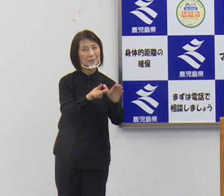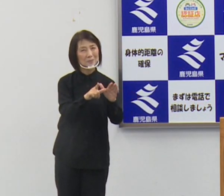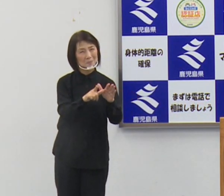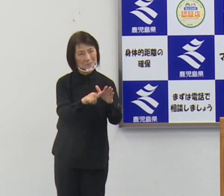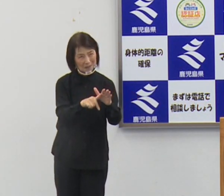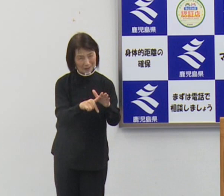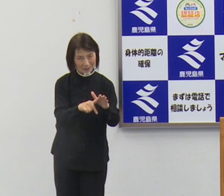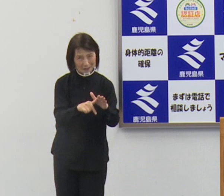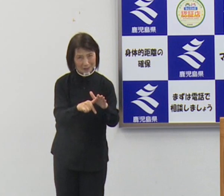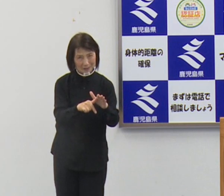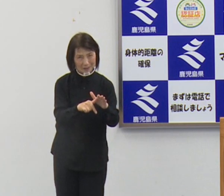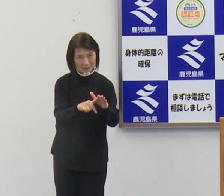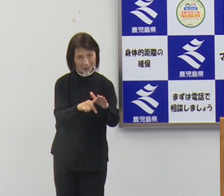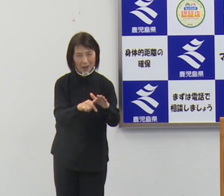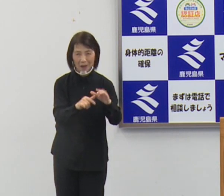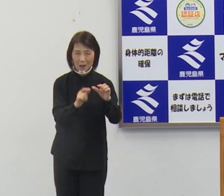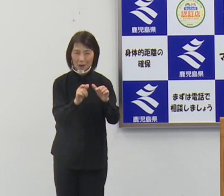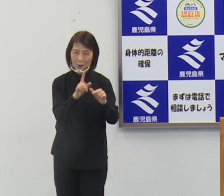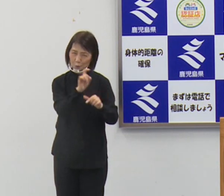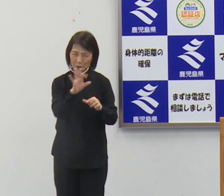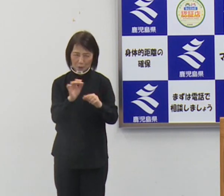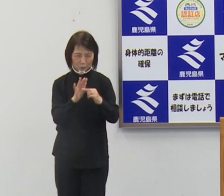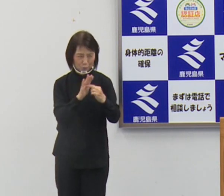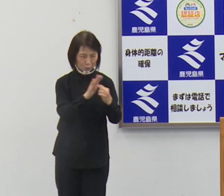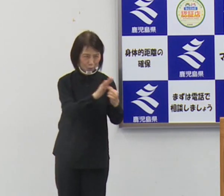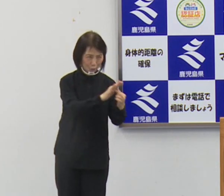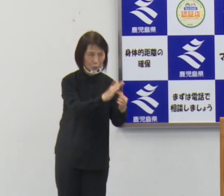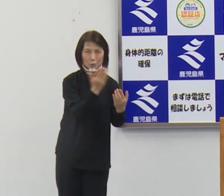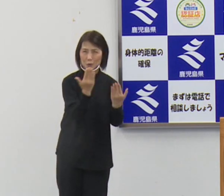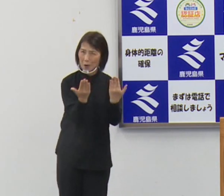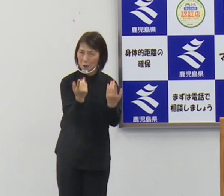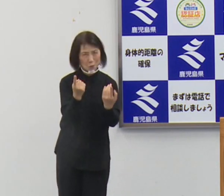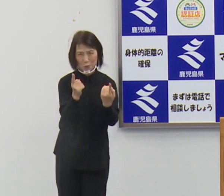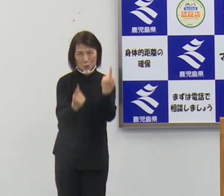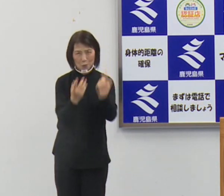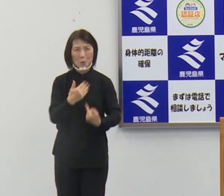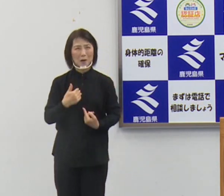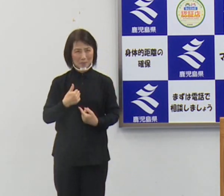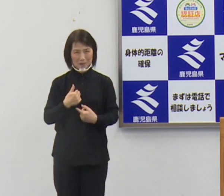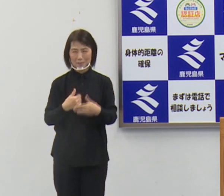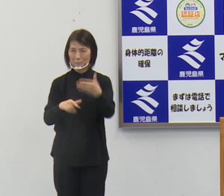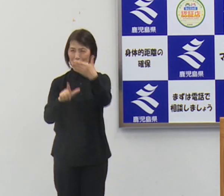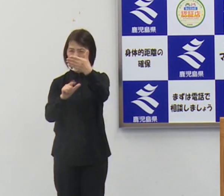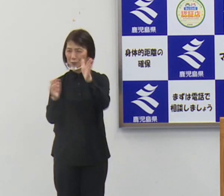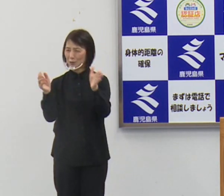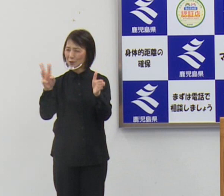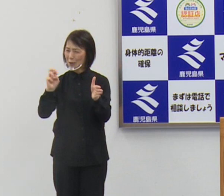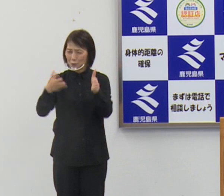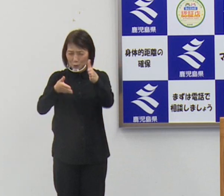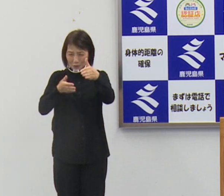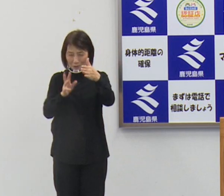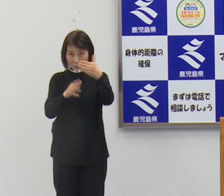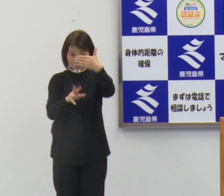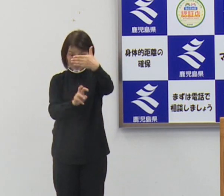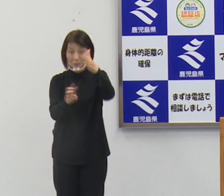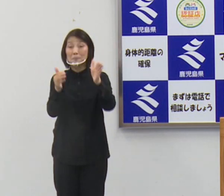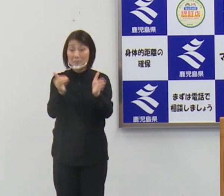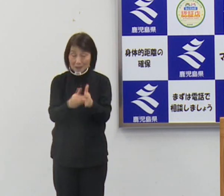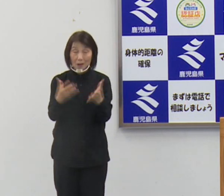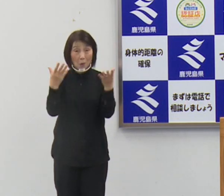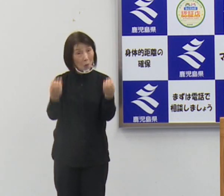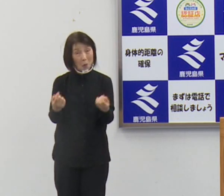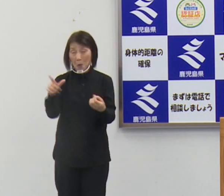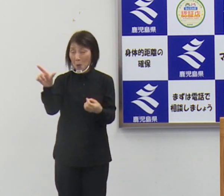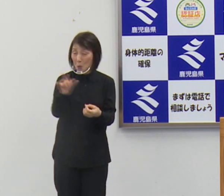単純にそういくかどうか分かりませんけれども、やはり同じぐらいかかるとすると、ちょっとこの期間内では病床の逼迫がどこまで下がるかという